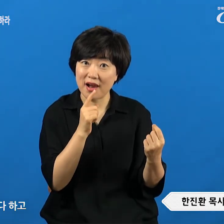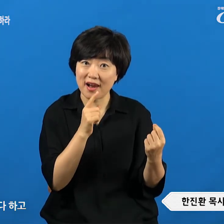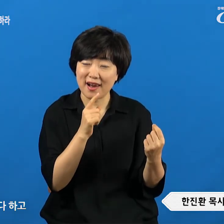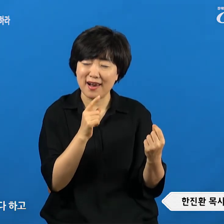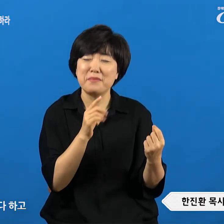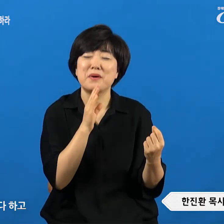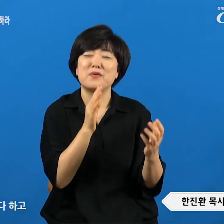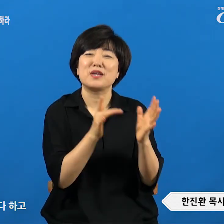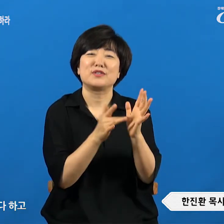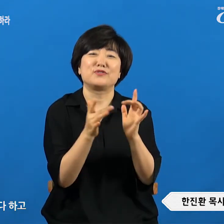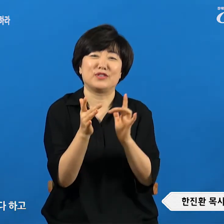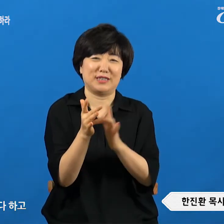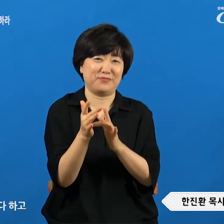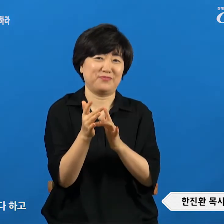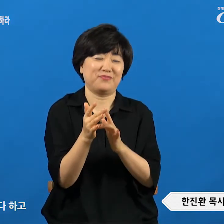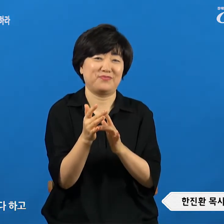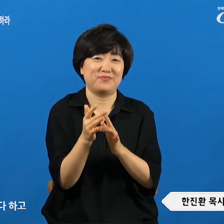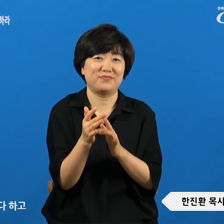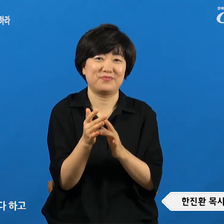예수님이었습니다.